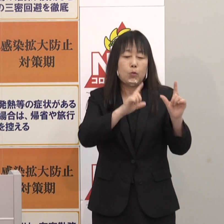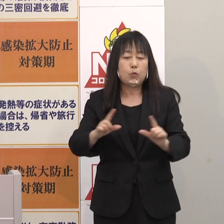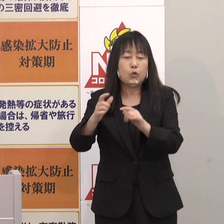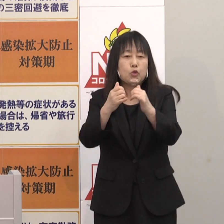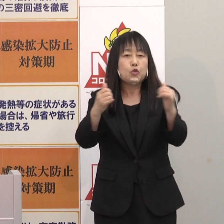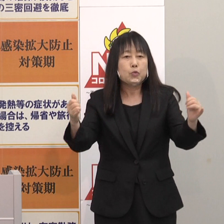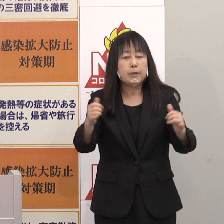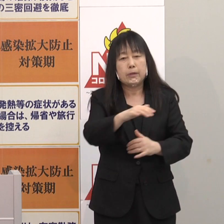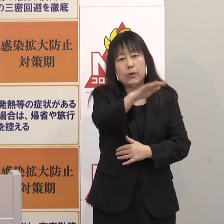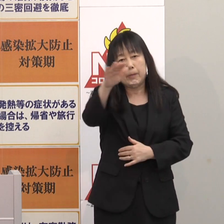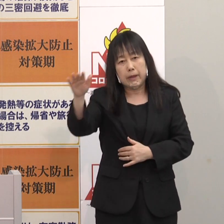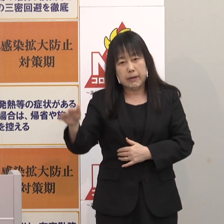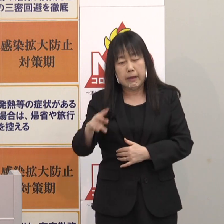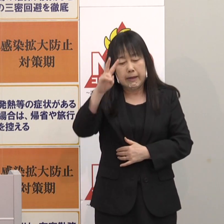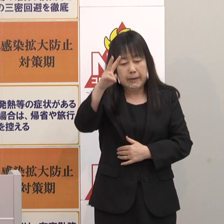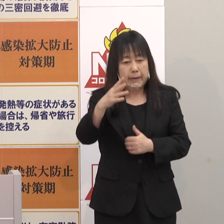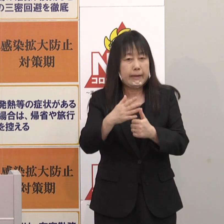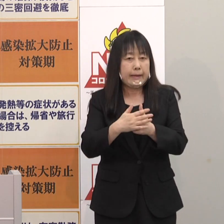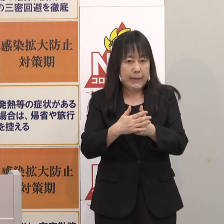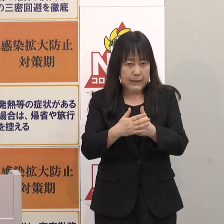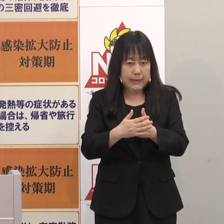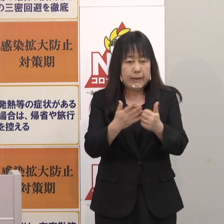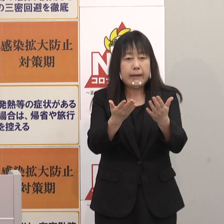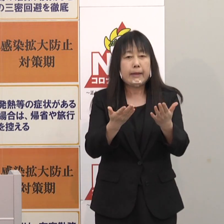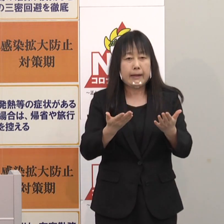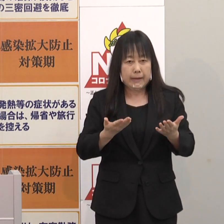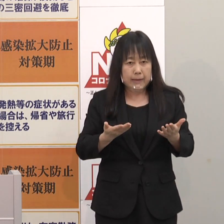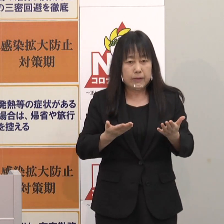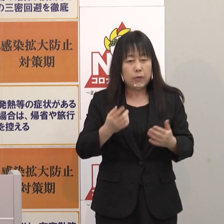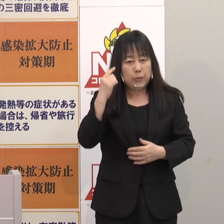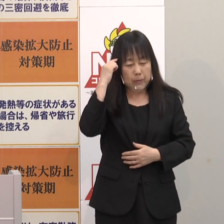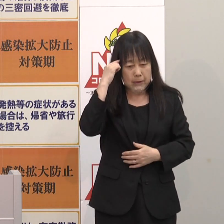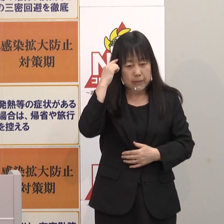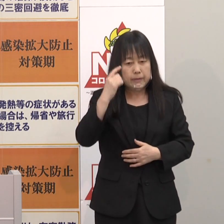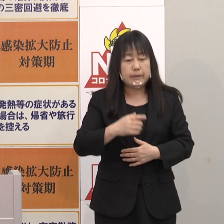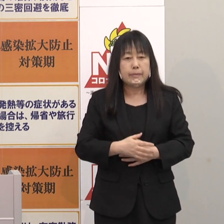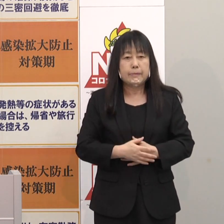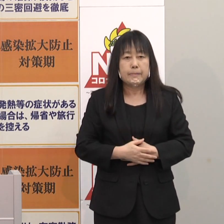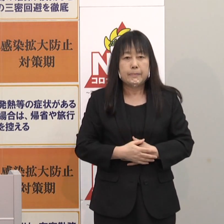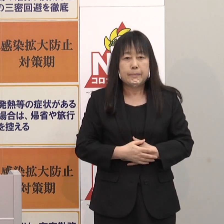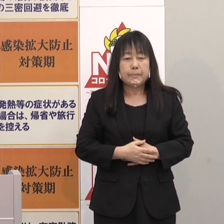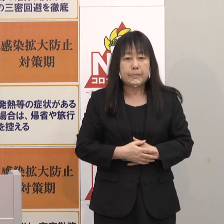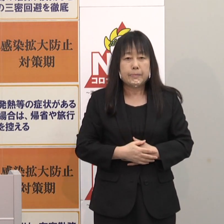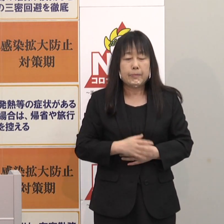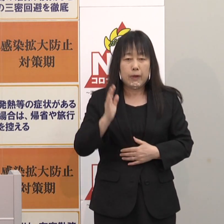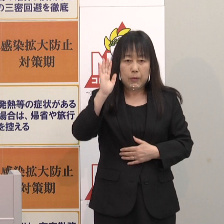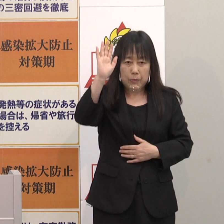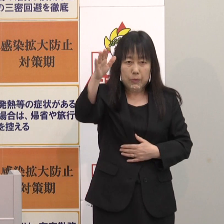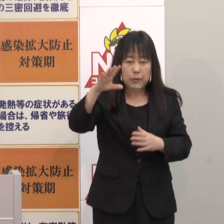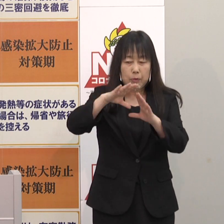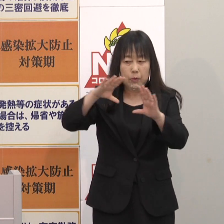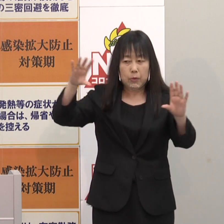格別のご理解ご協力があったからこそと考えております。今後